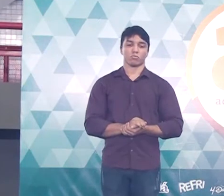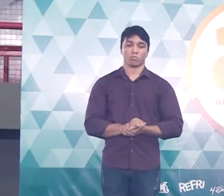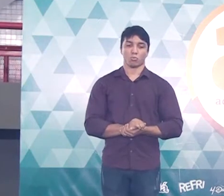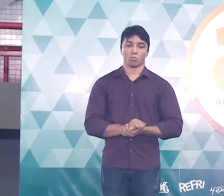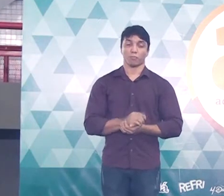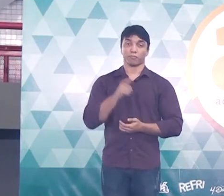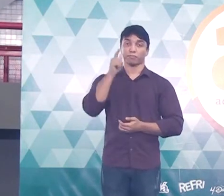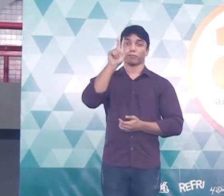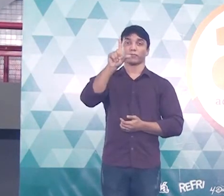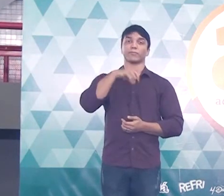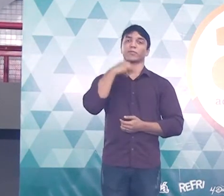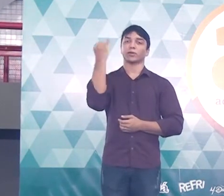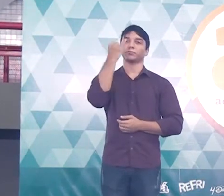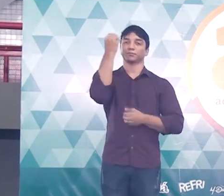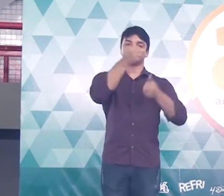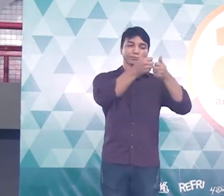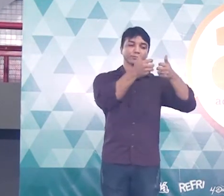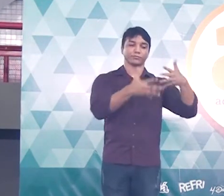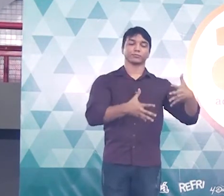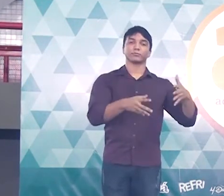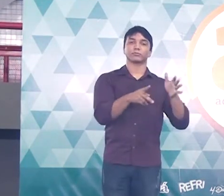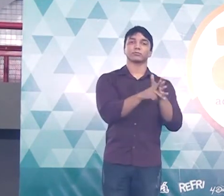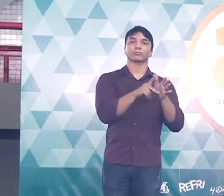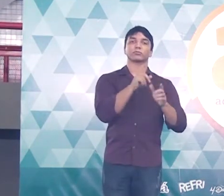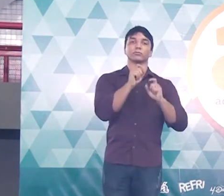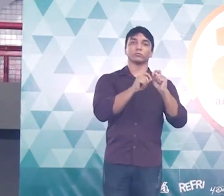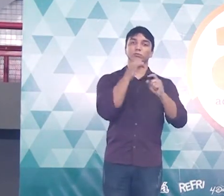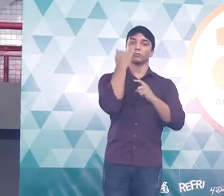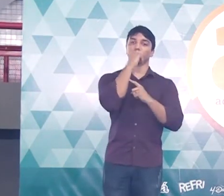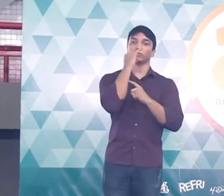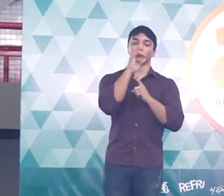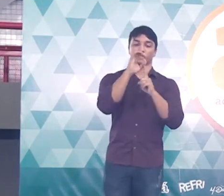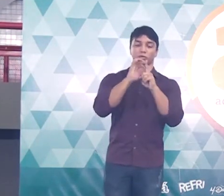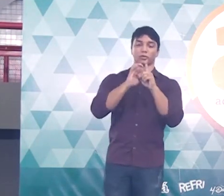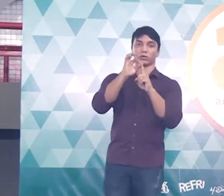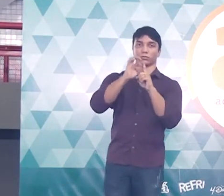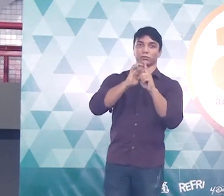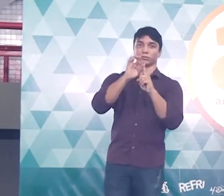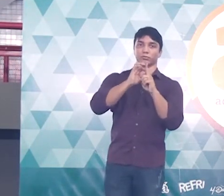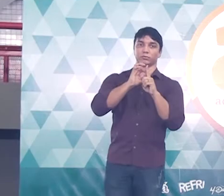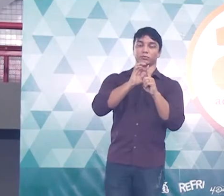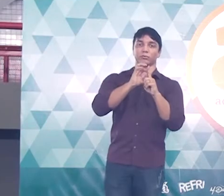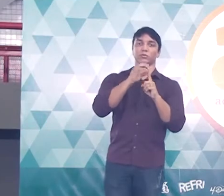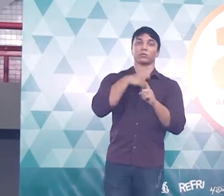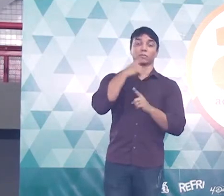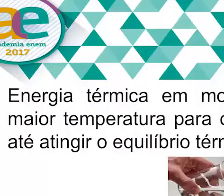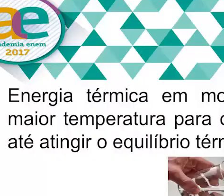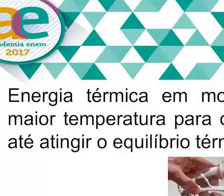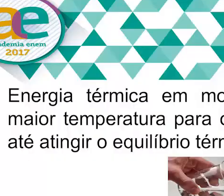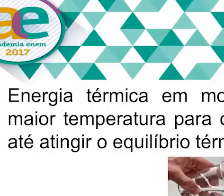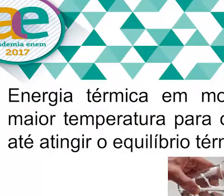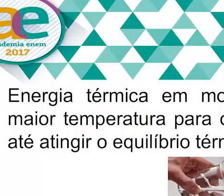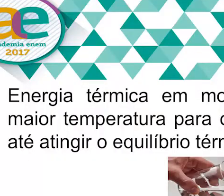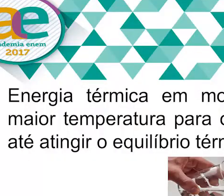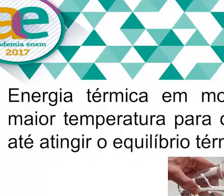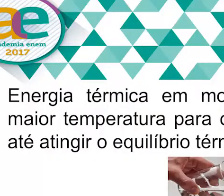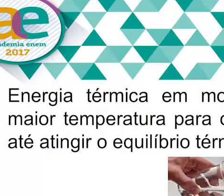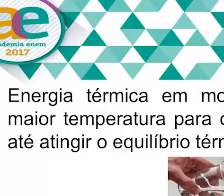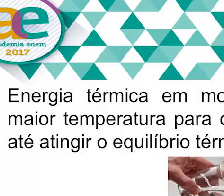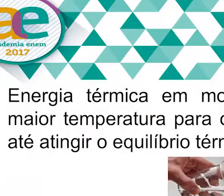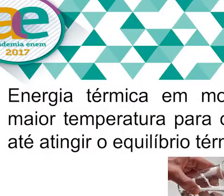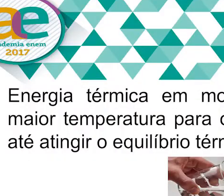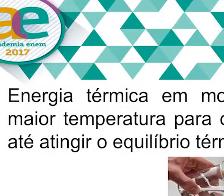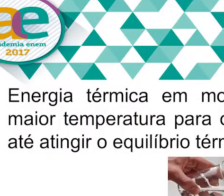Outra definição muito importante é a definição de energia térmica. Essa energia térmica, que obviamente quando